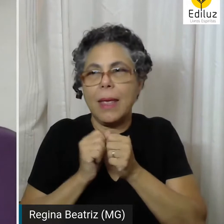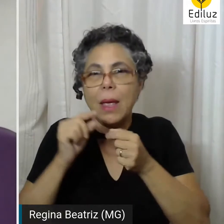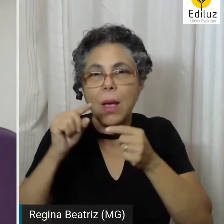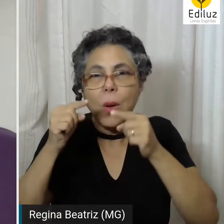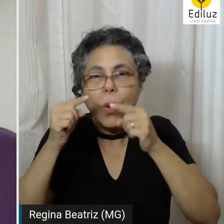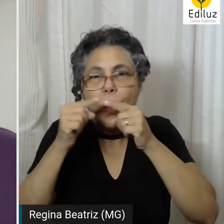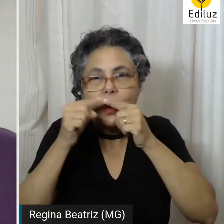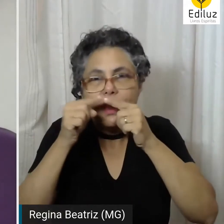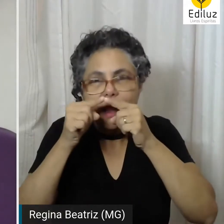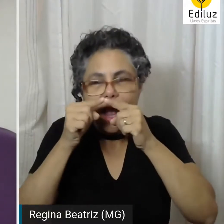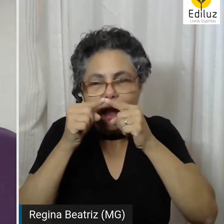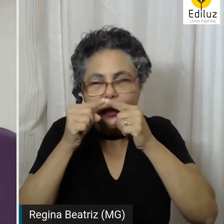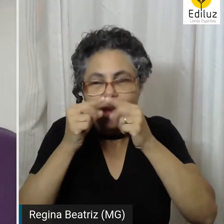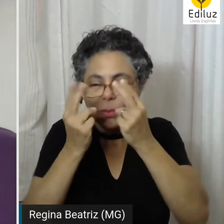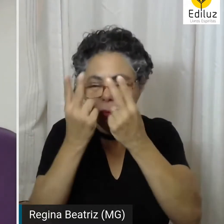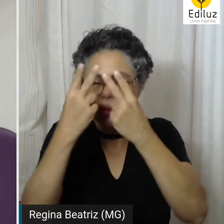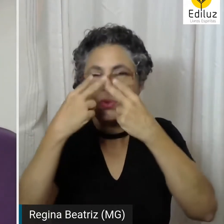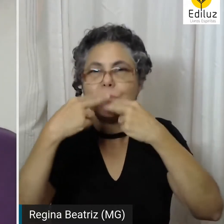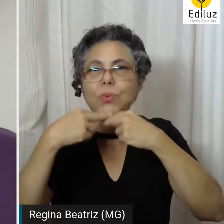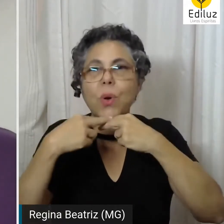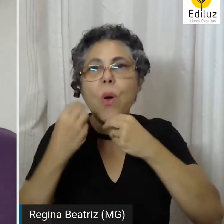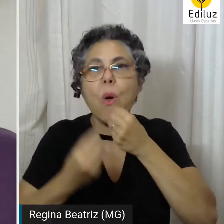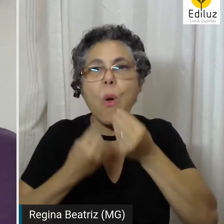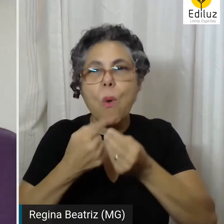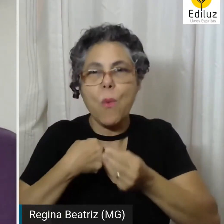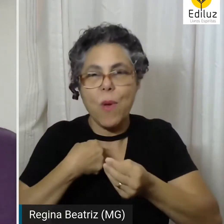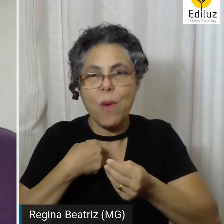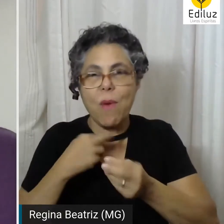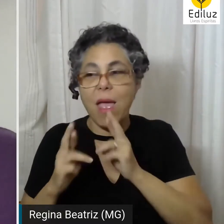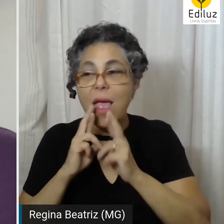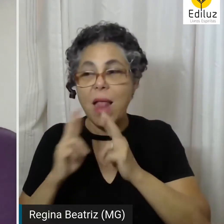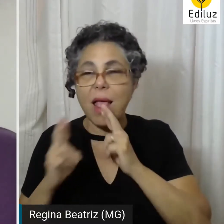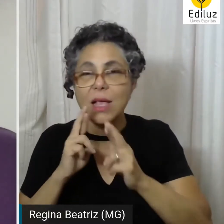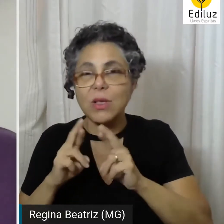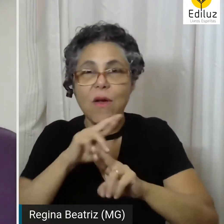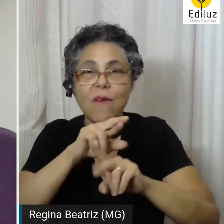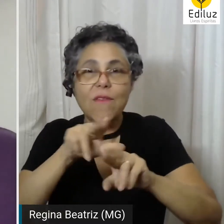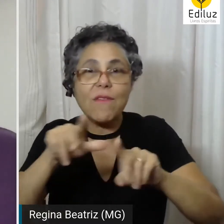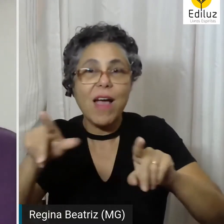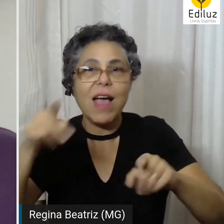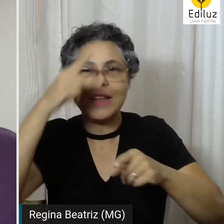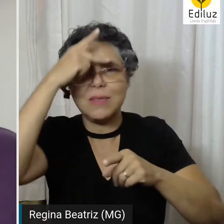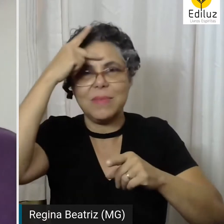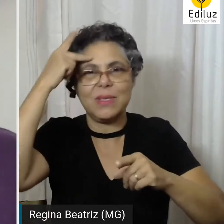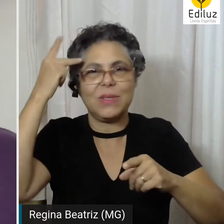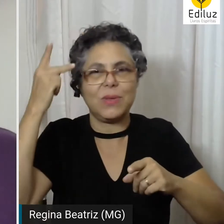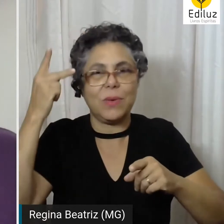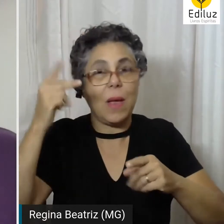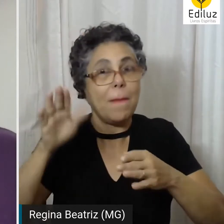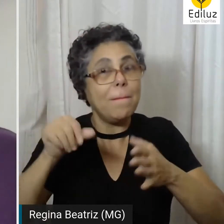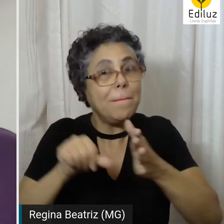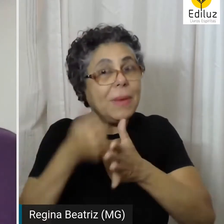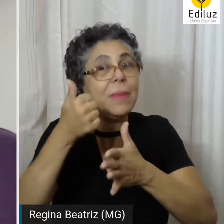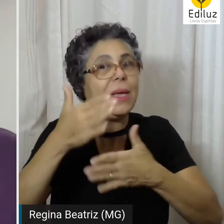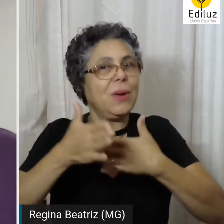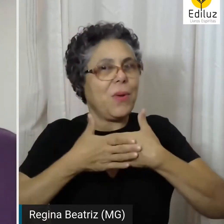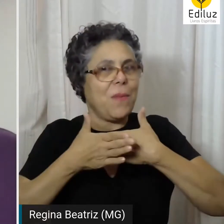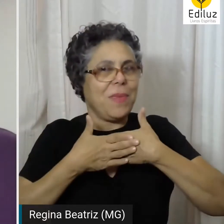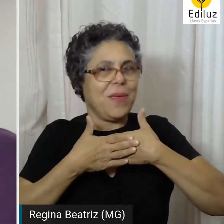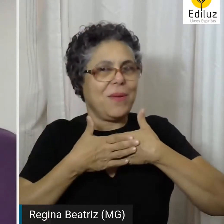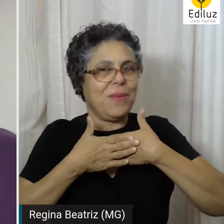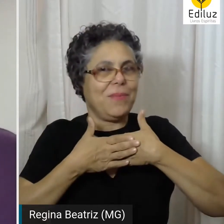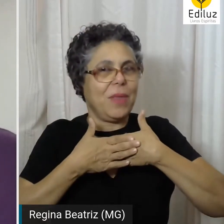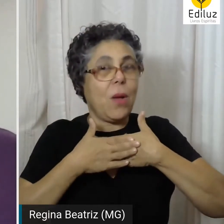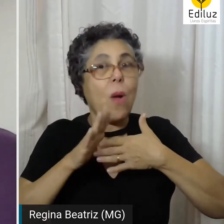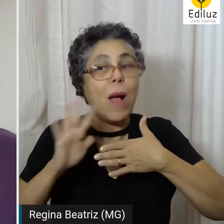eu me relaciono com as pessoas. Como eu me relaciono comigo e qual é a